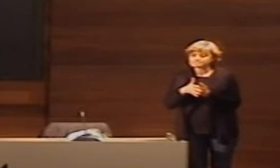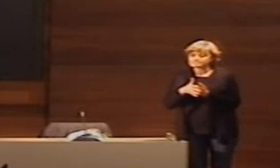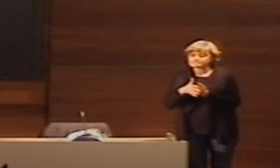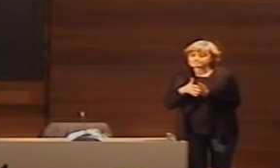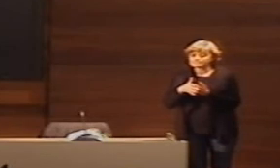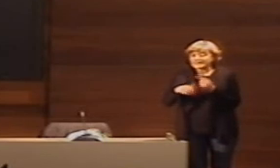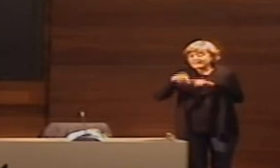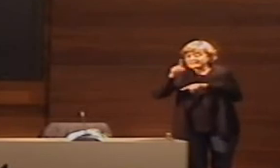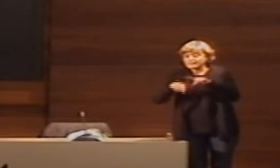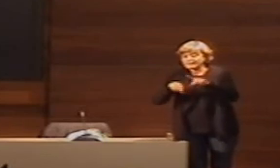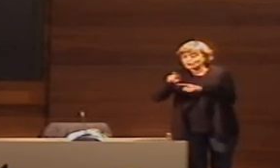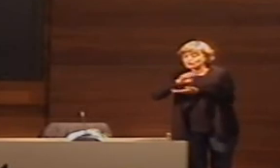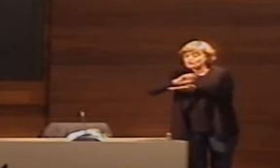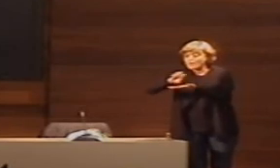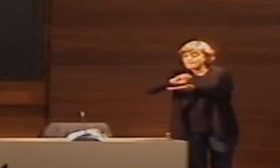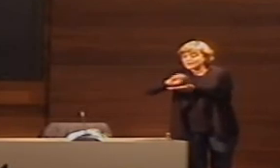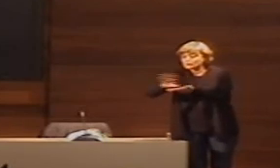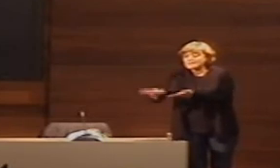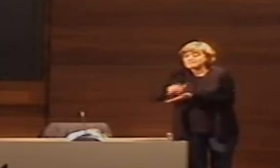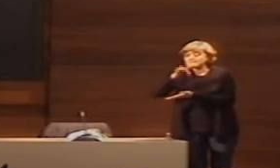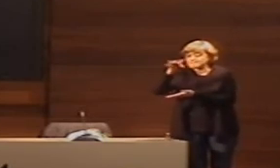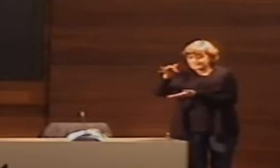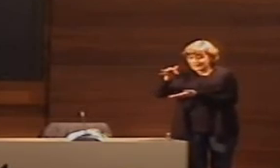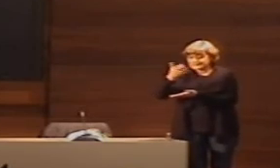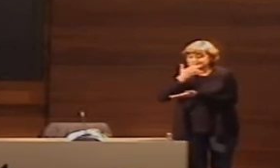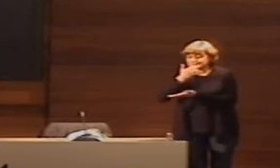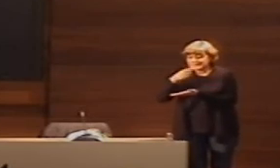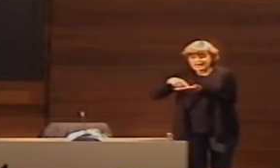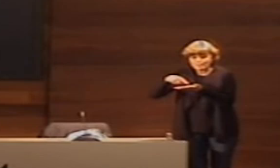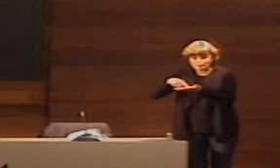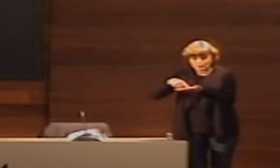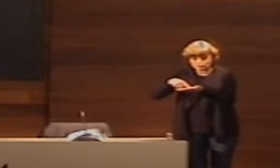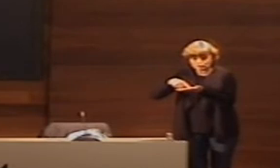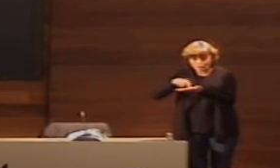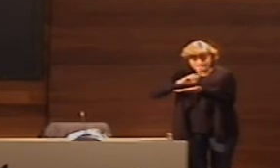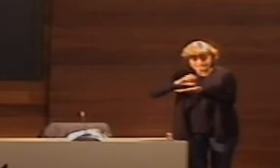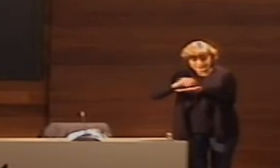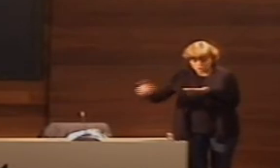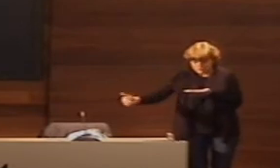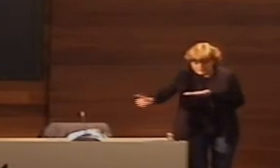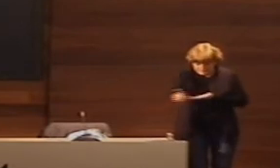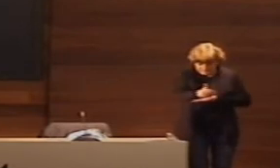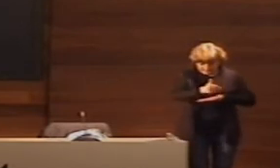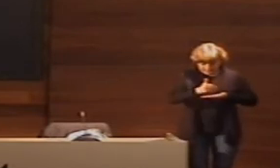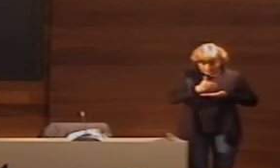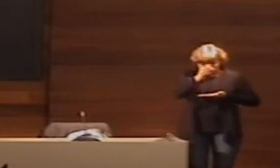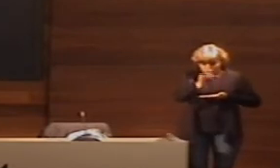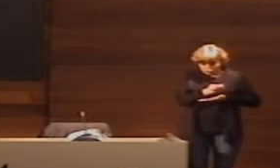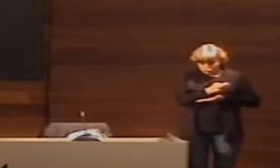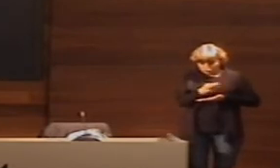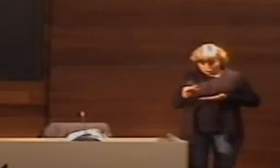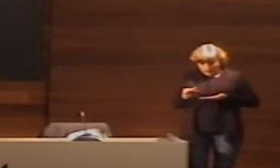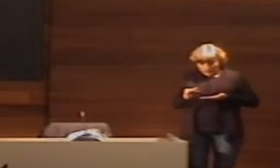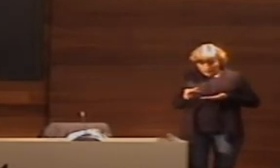¿no? Pero es que resulta que la totalidad de la recaudación, o el 90 y tantos%, se retorna a los